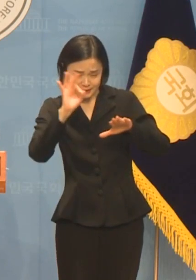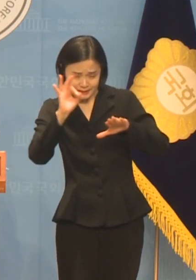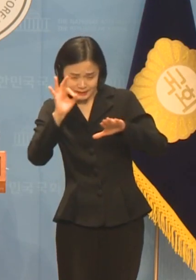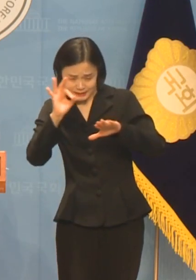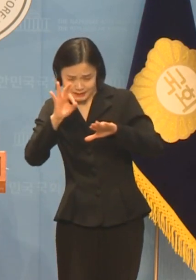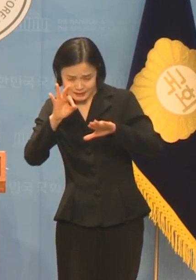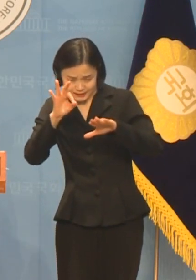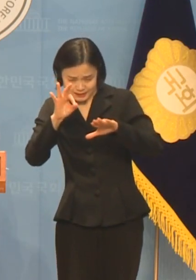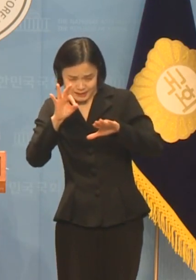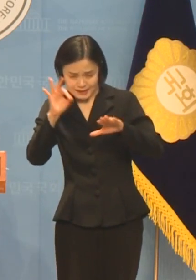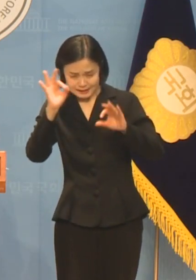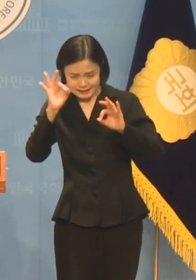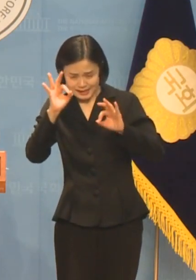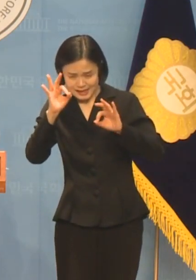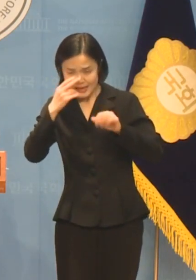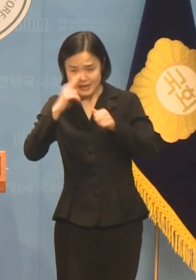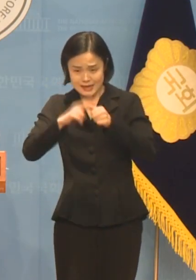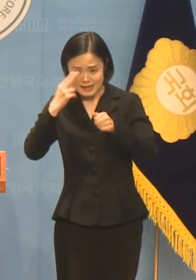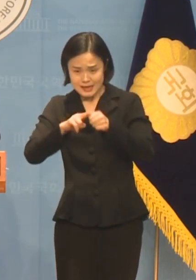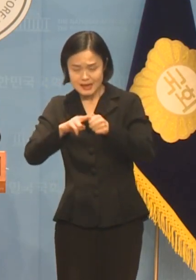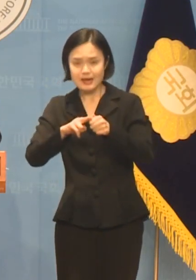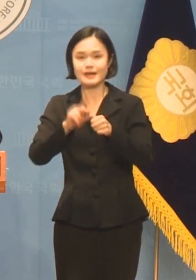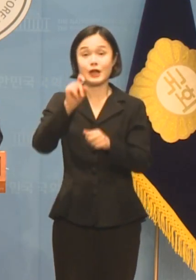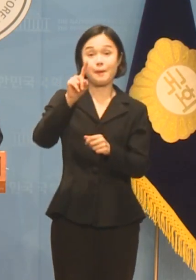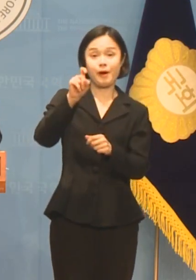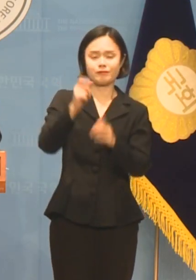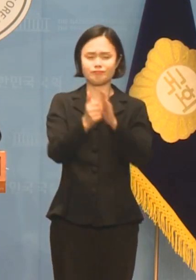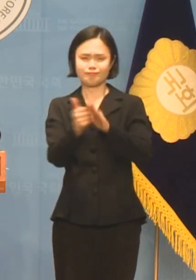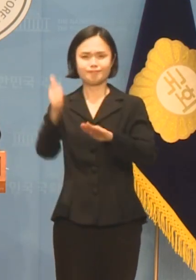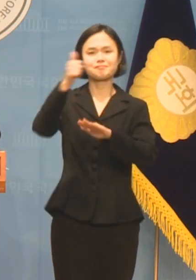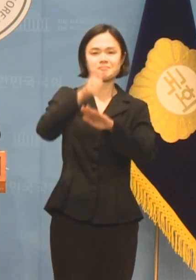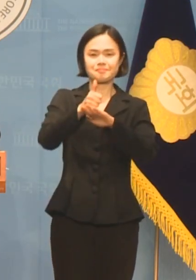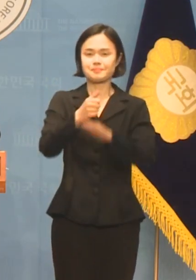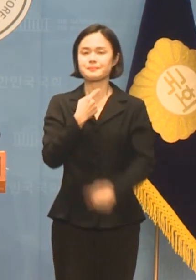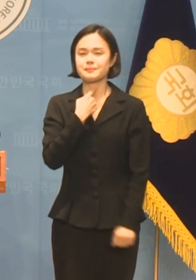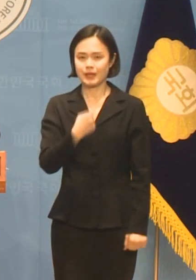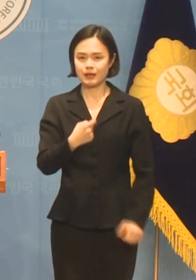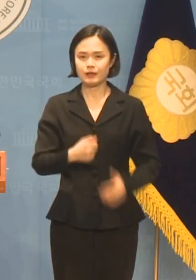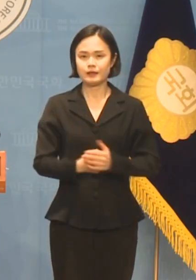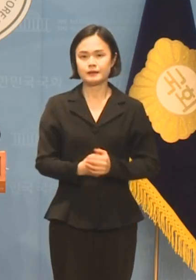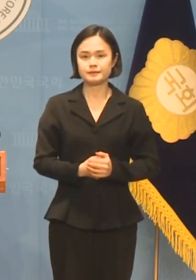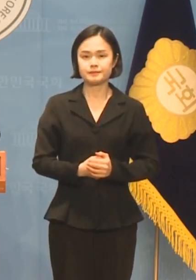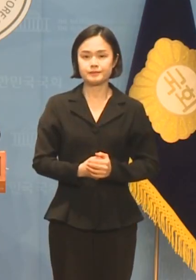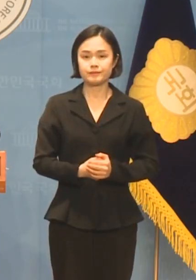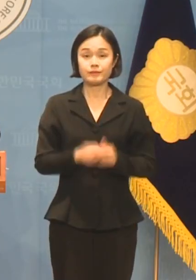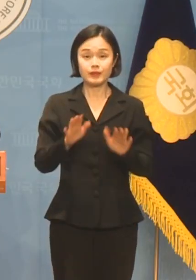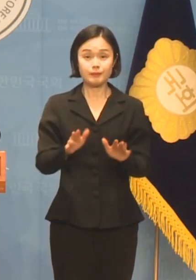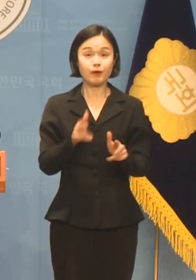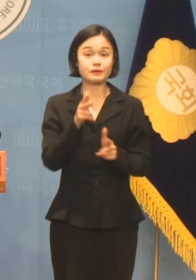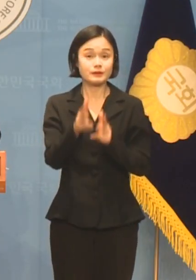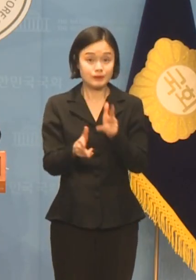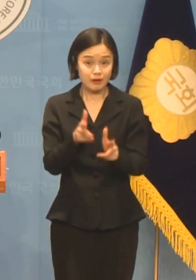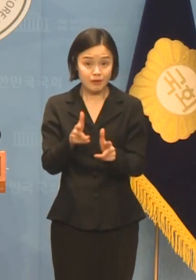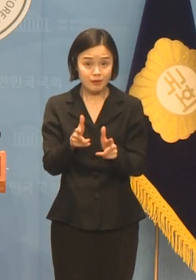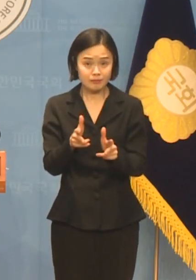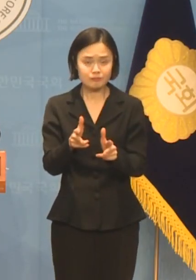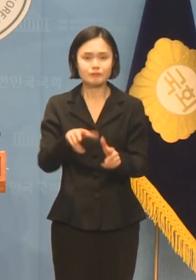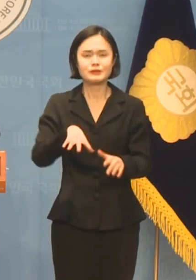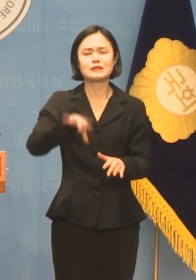끝에 성공했습니다. 이런 맥락에서 대왕고래 프로젝트는 아직 초기